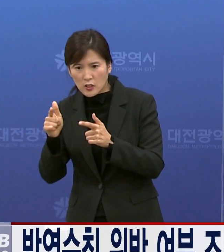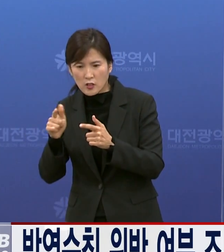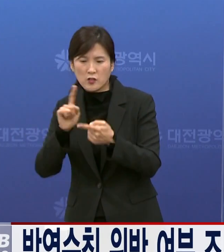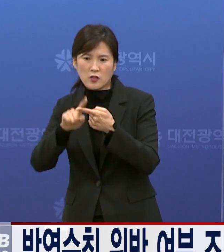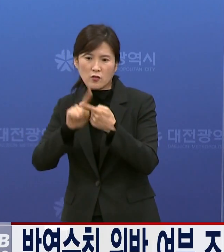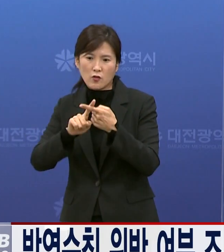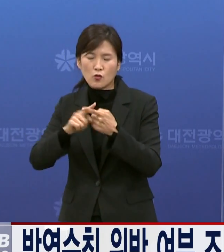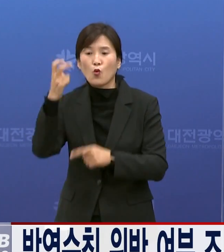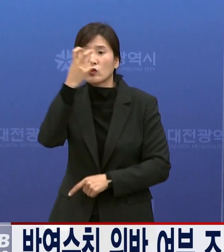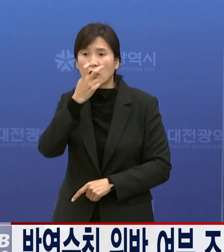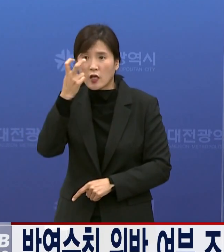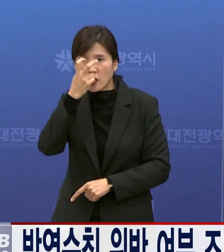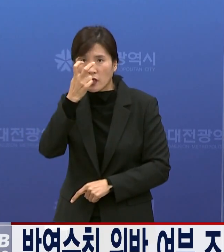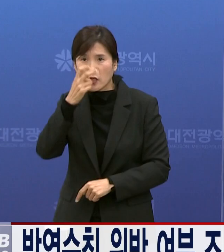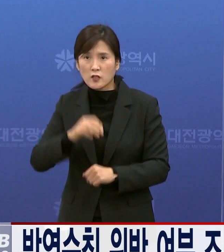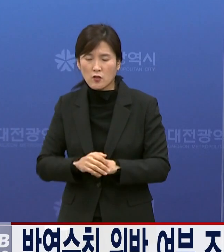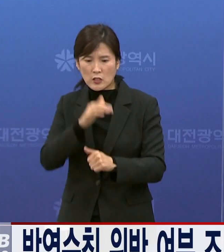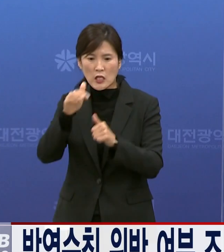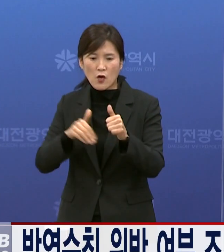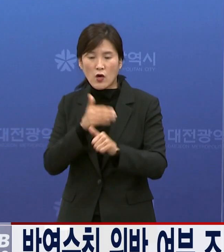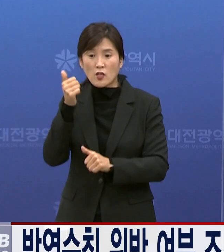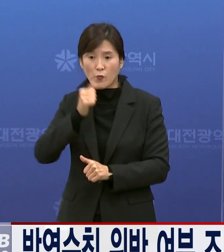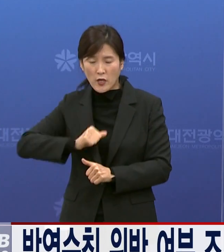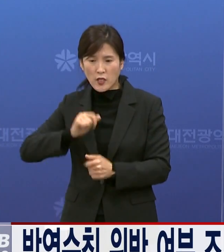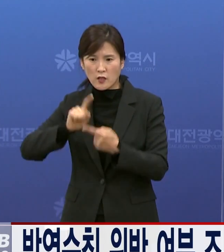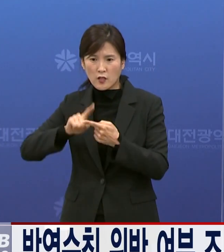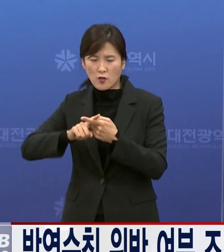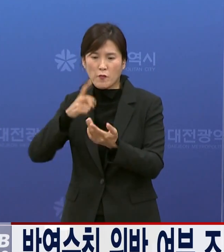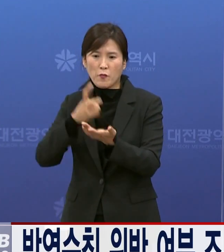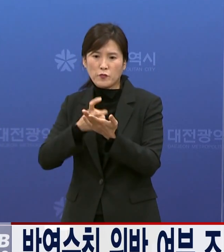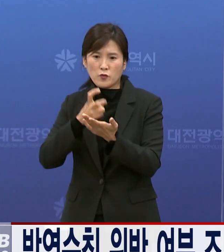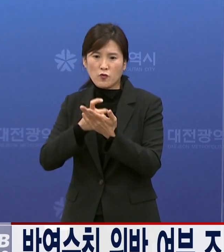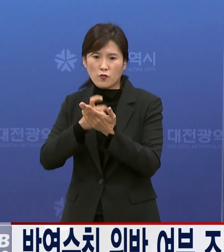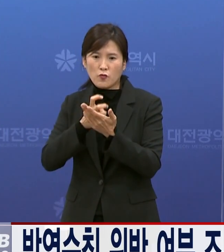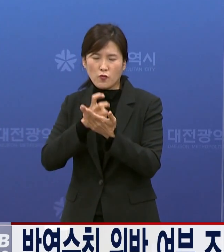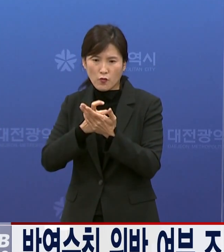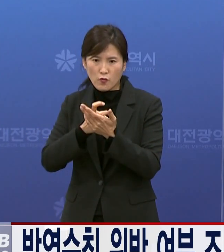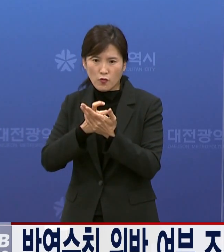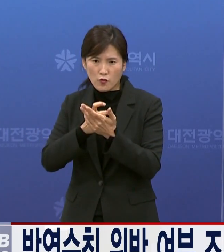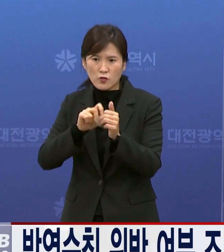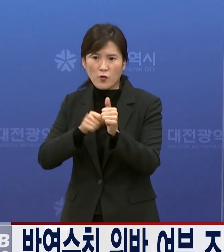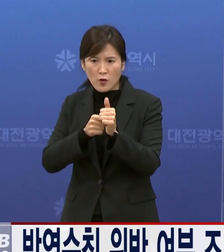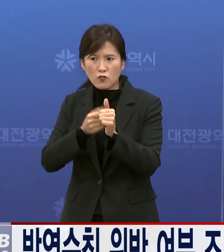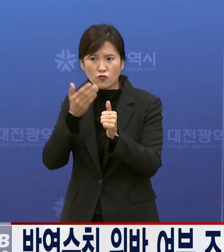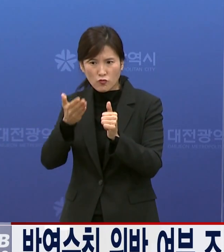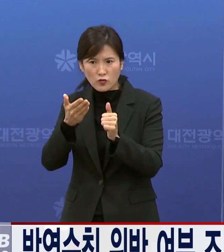조사를 해서 상황 위반 여부에 대해서는 법적 조치를 취하도록 하겠습니다.